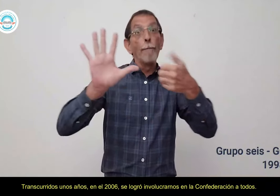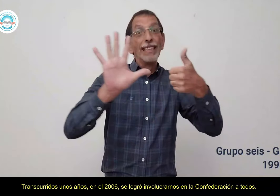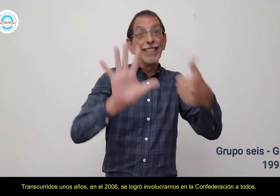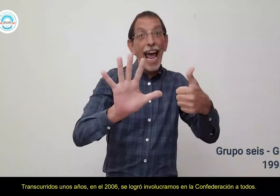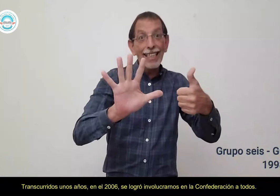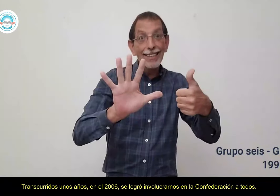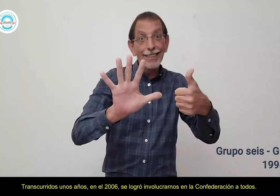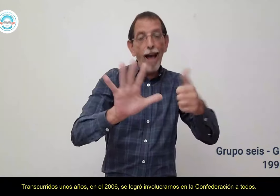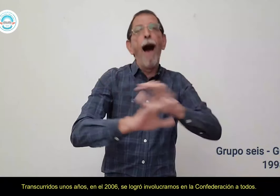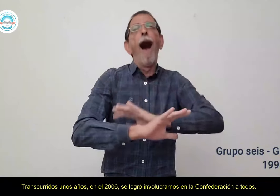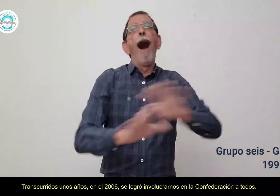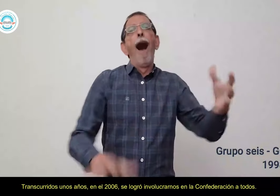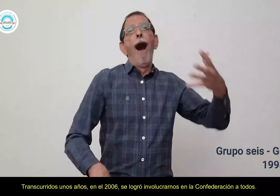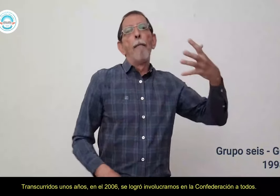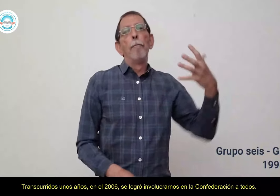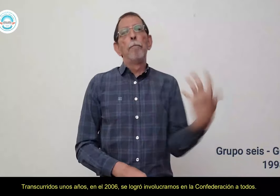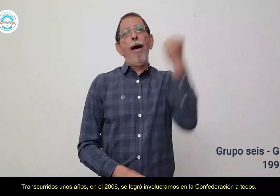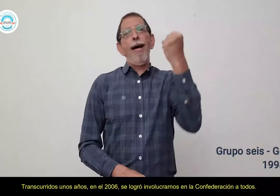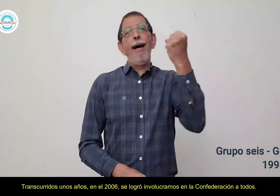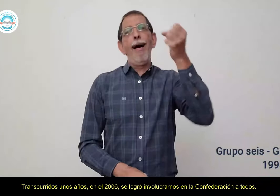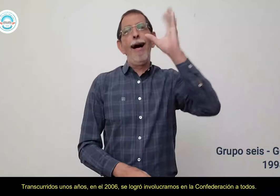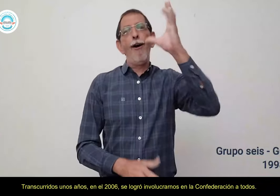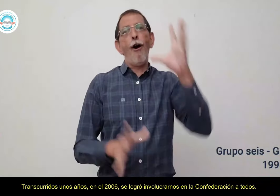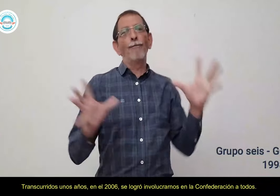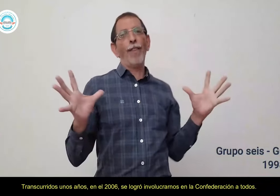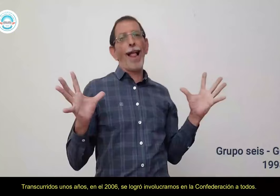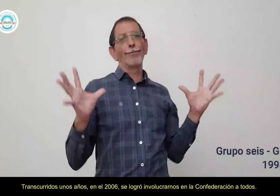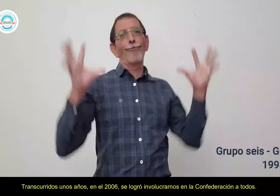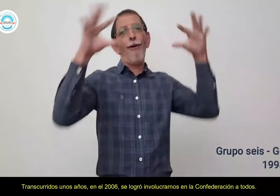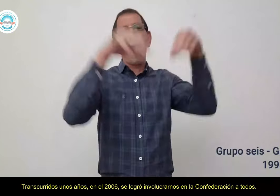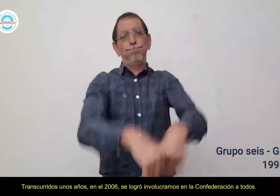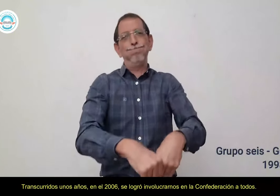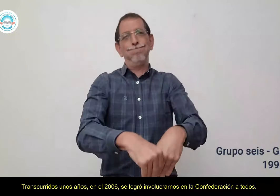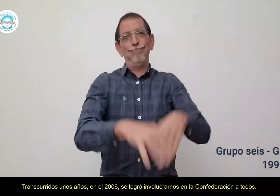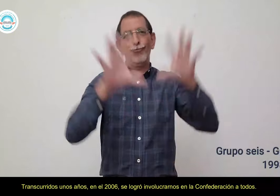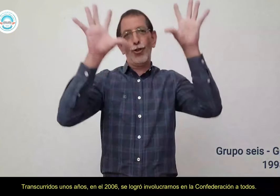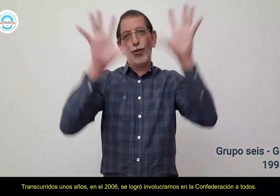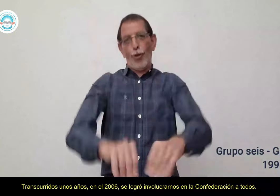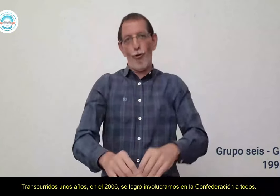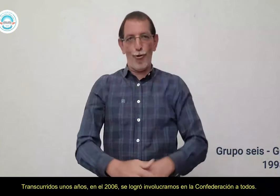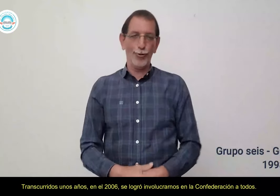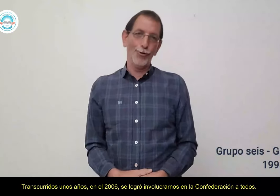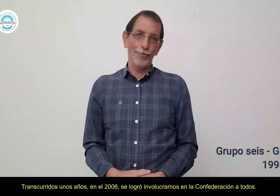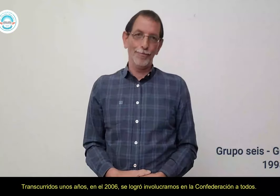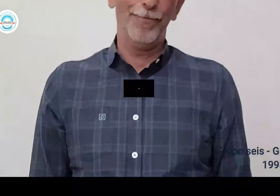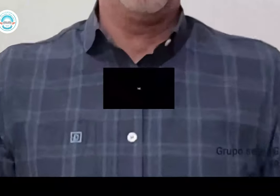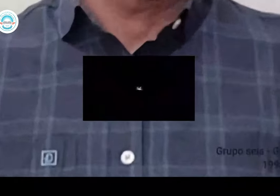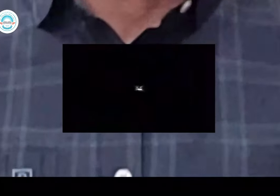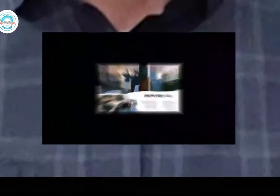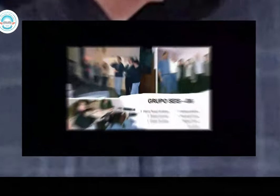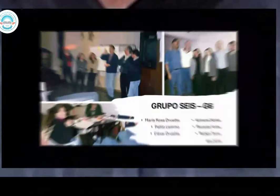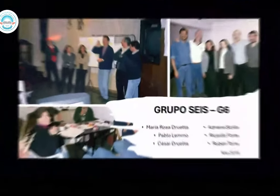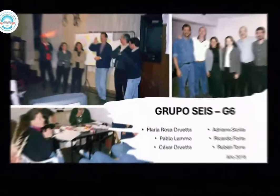Transcurridos unos años, en el 2006, se logró involucrarnos en la Confederación a todos.